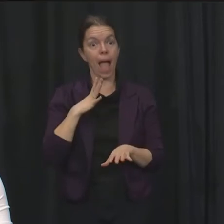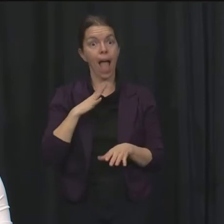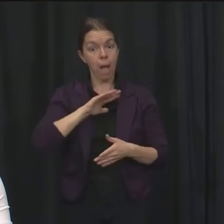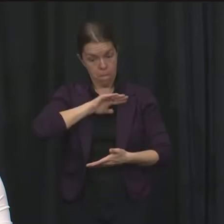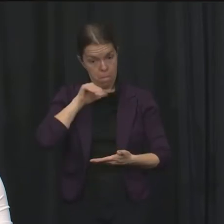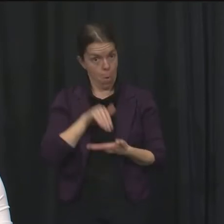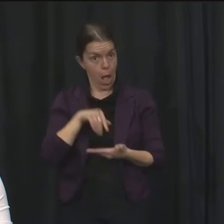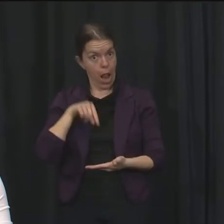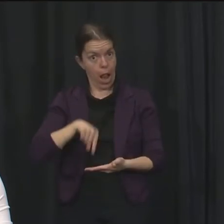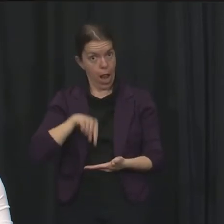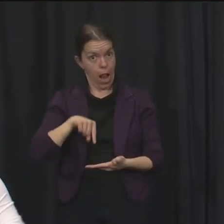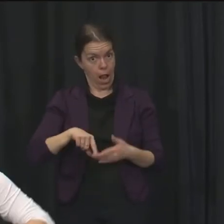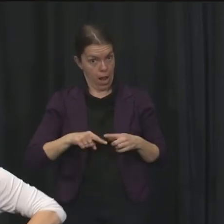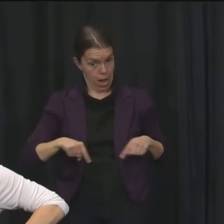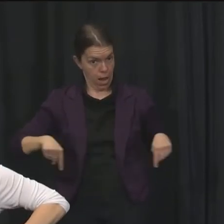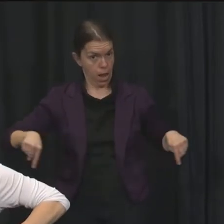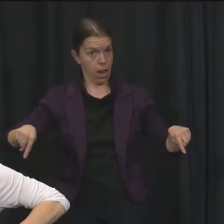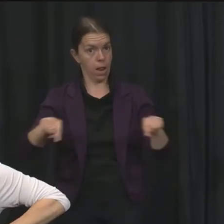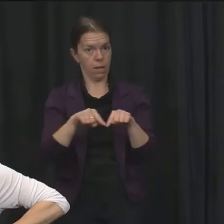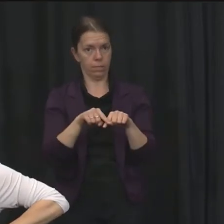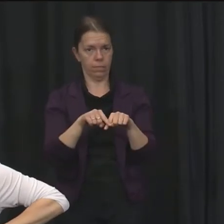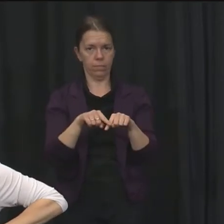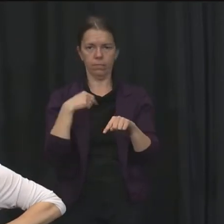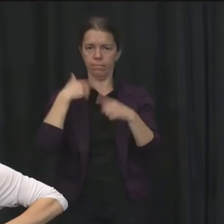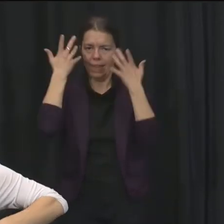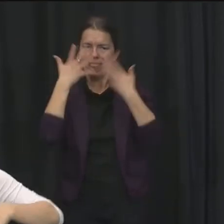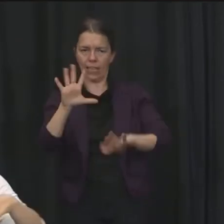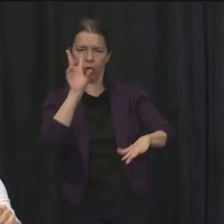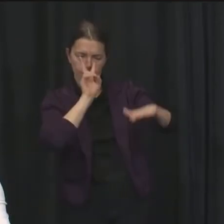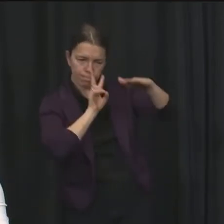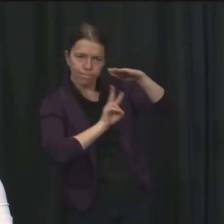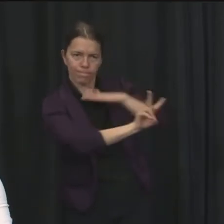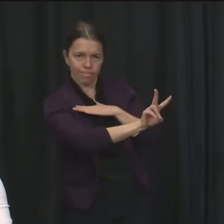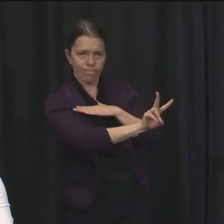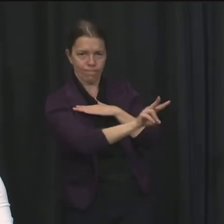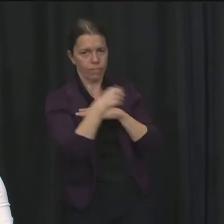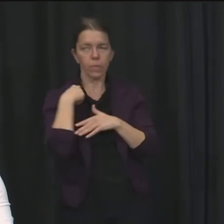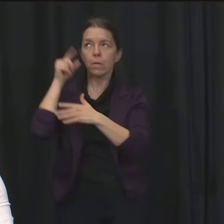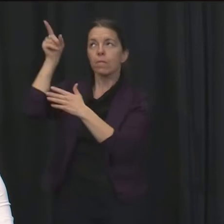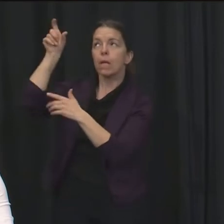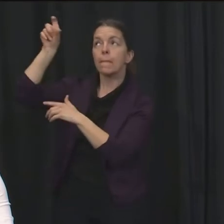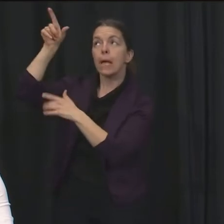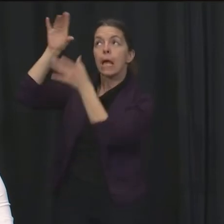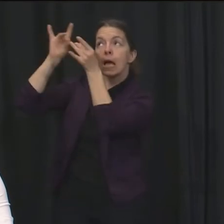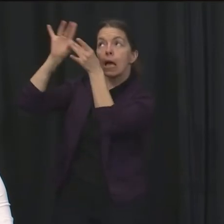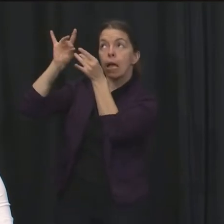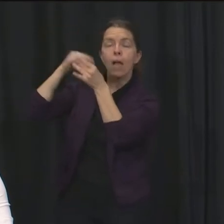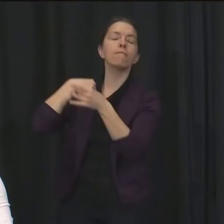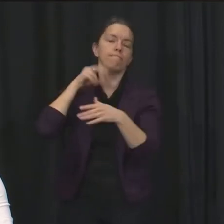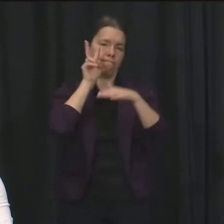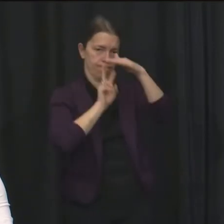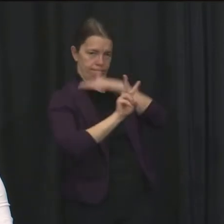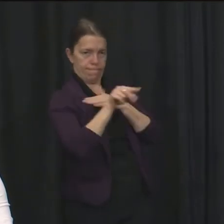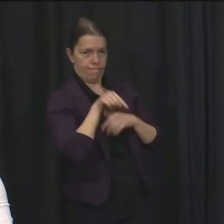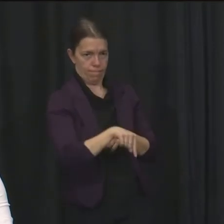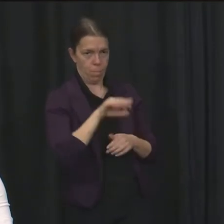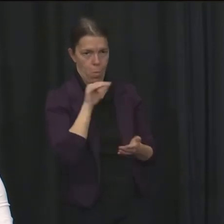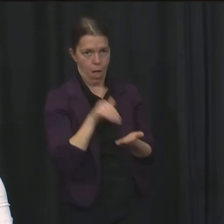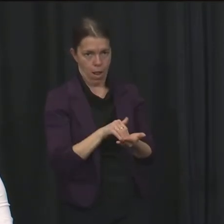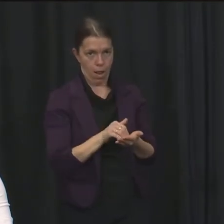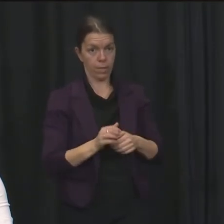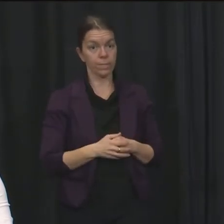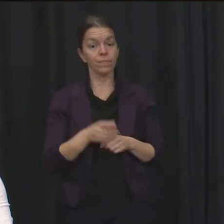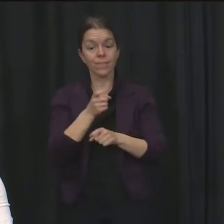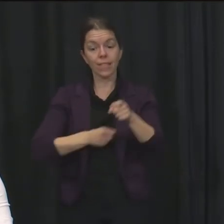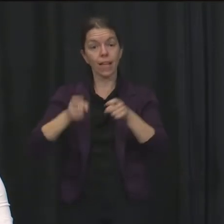étaient prédits à l'intérieur de ce modèle-là. De notre côté, à la Direction régionale de la santé publique, on travaille depuis quelques semaines avec certains experts de